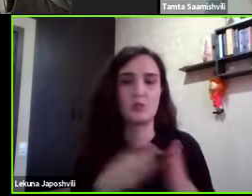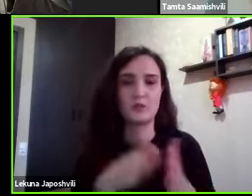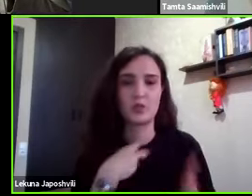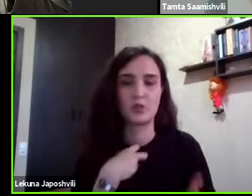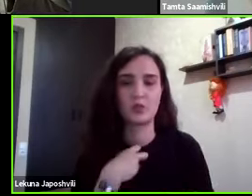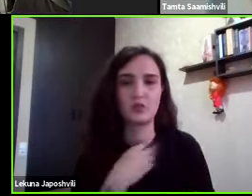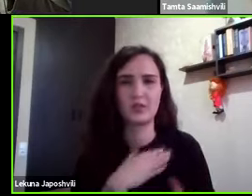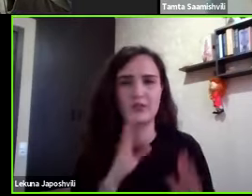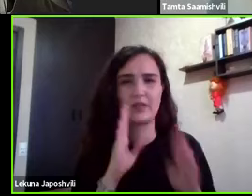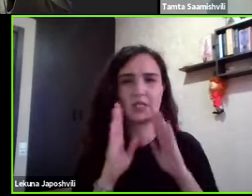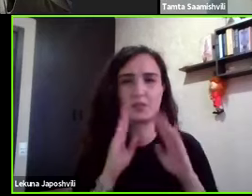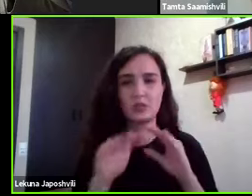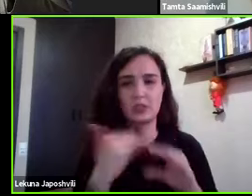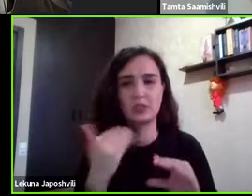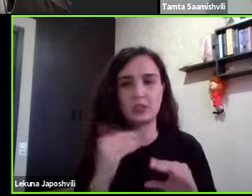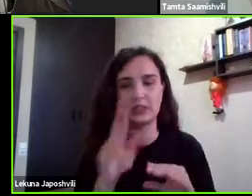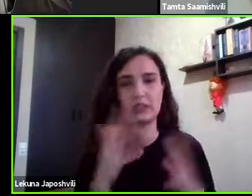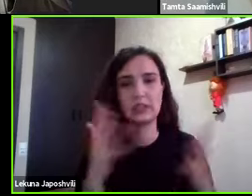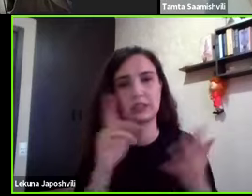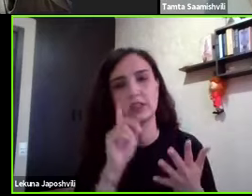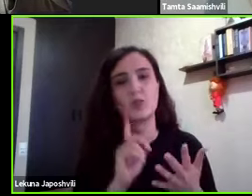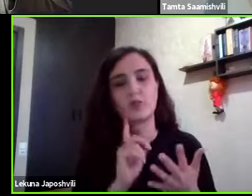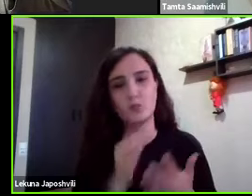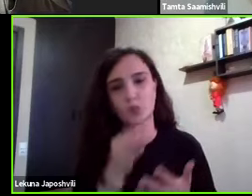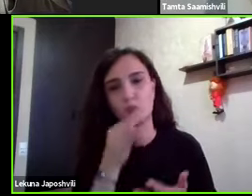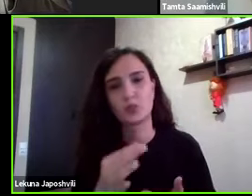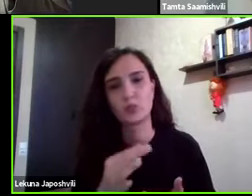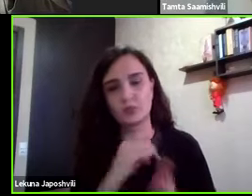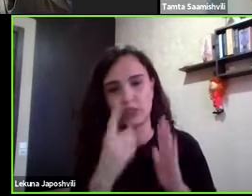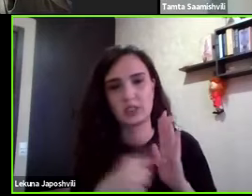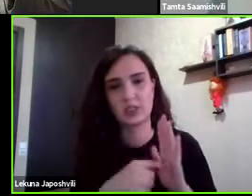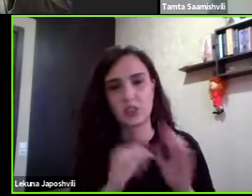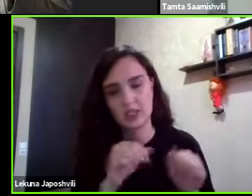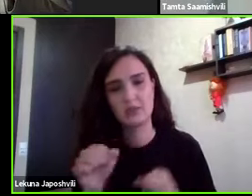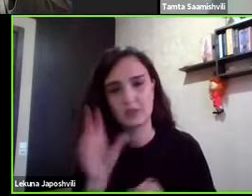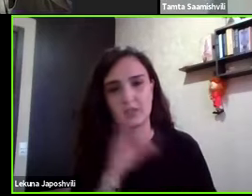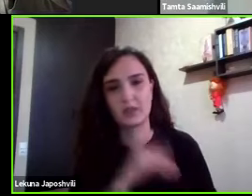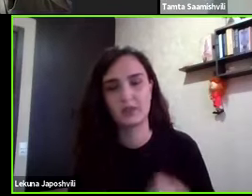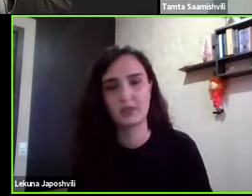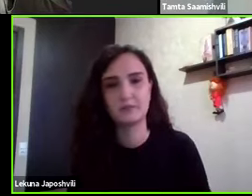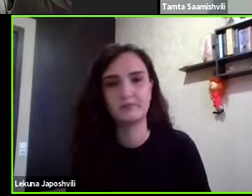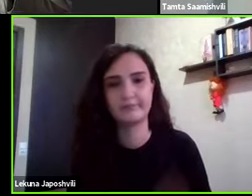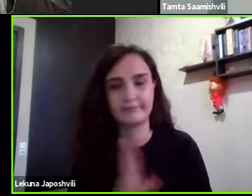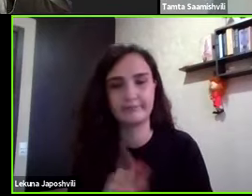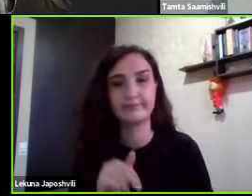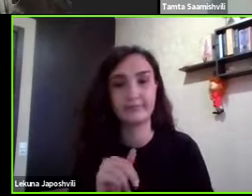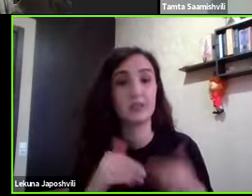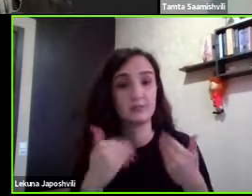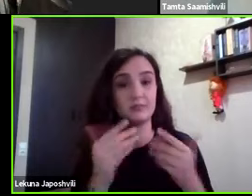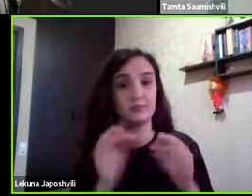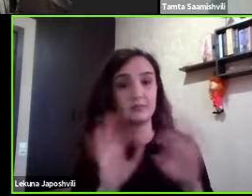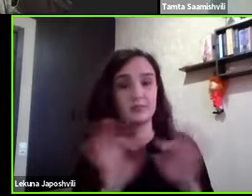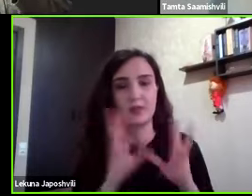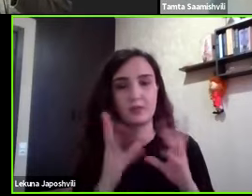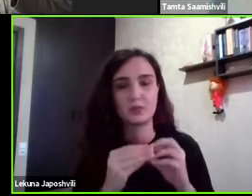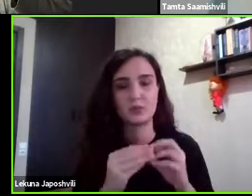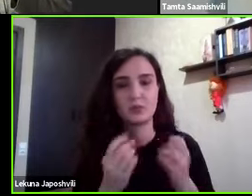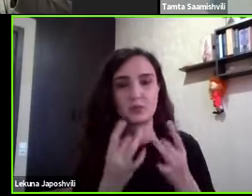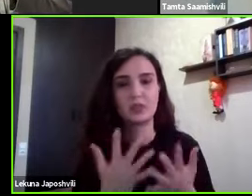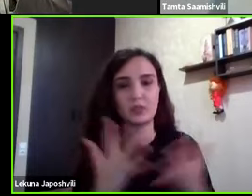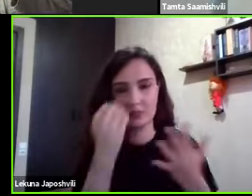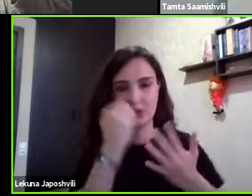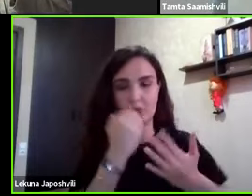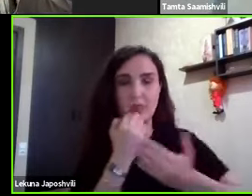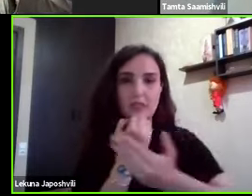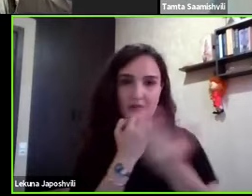ჩვენს Facebook გვერდზე და დიდი სიამოვნებით უპასუხებ შეძლებს და გვარას დიახ და დავაკვალიანებ. უბრალოდ დიდი მადლობა თქვენს